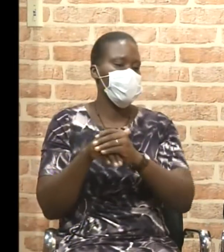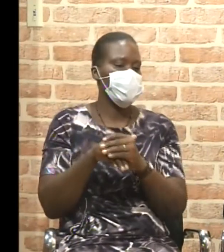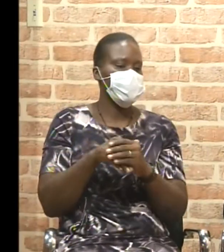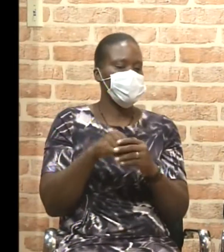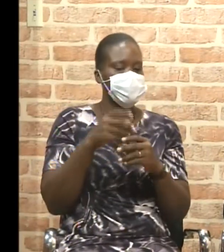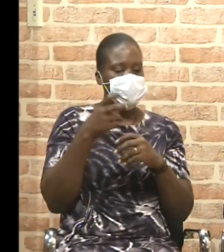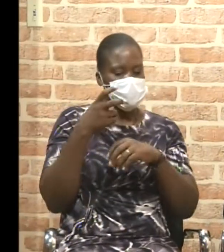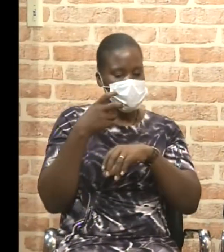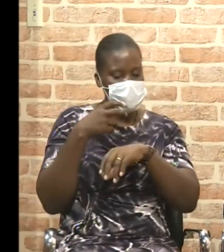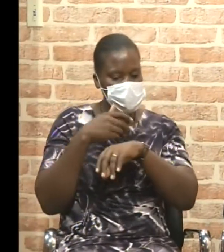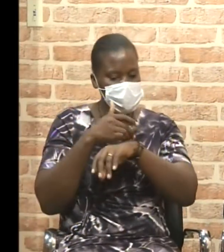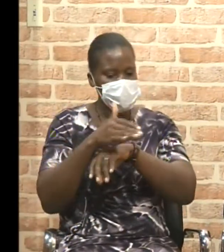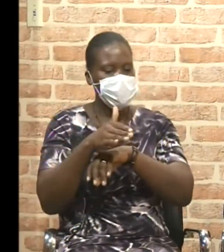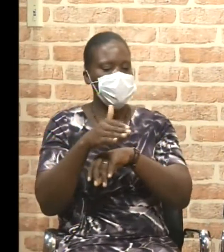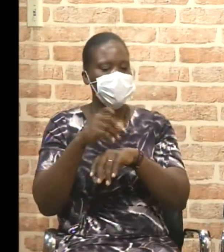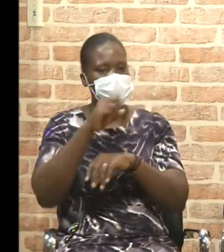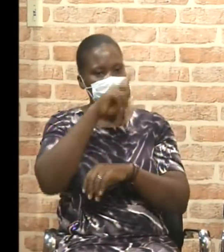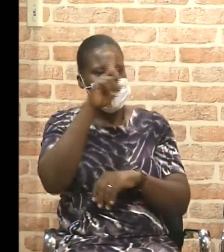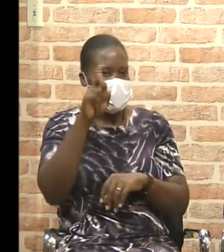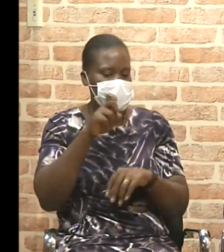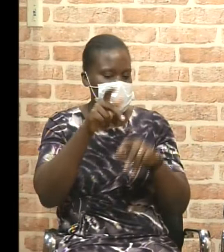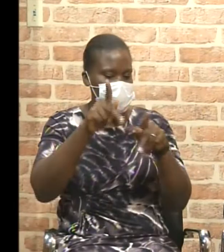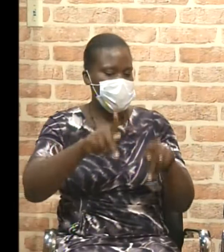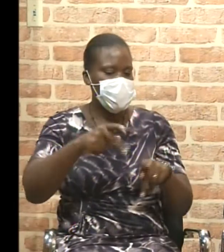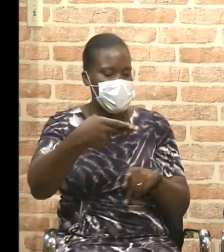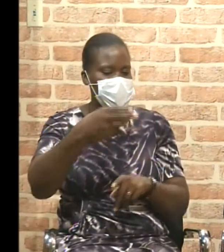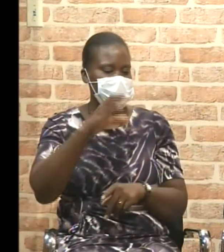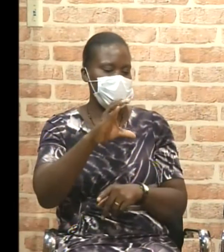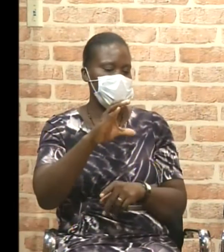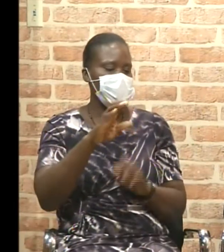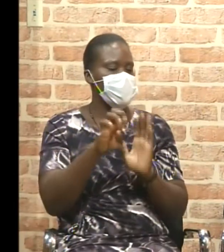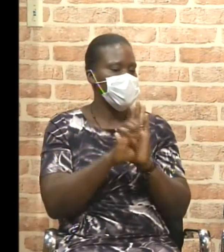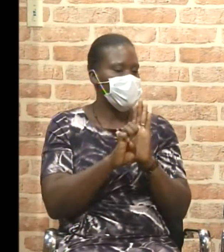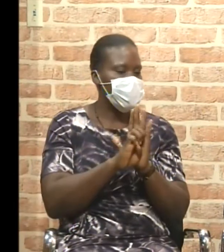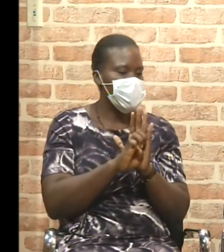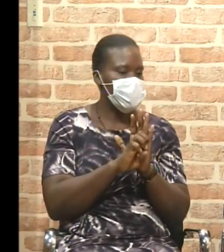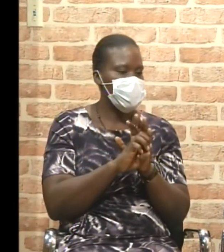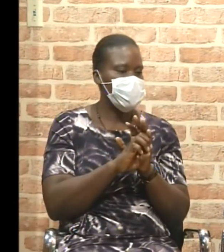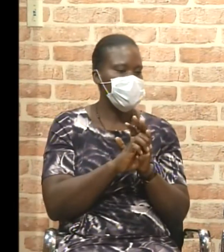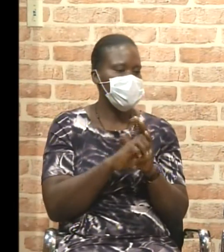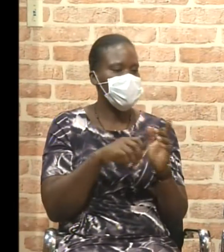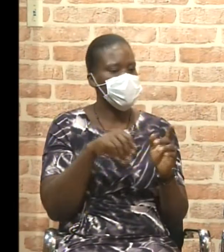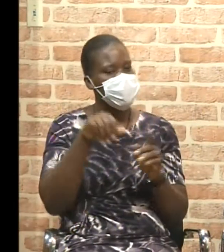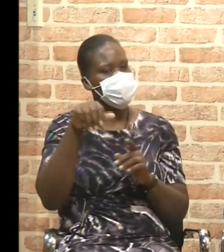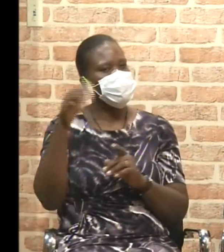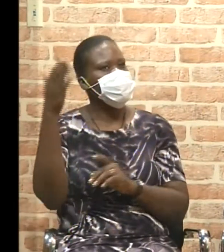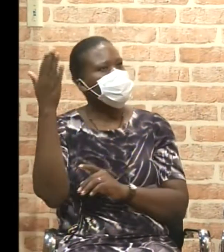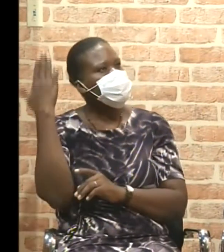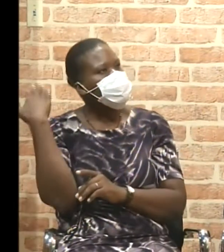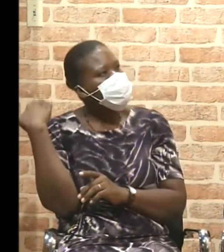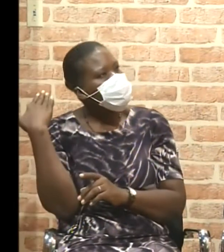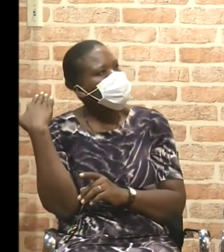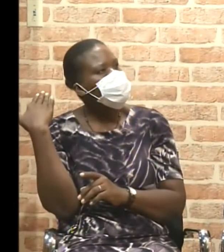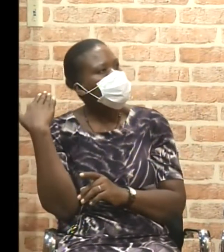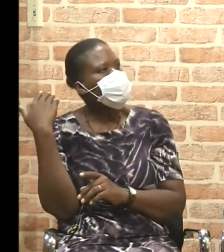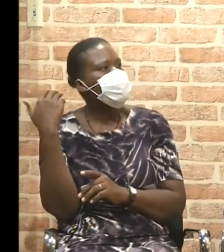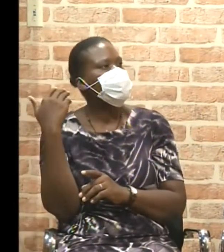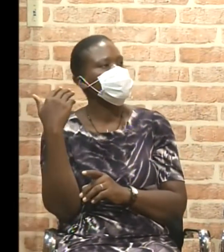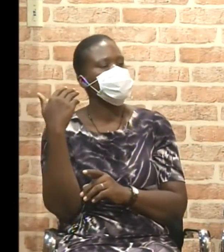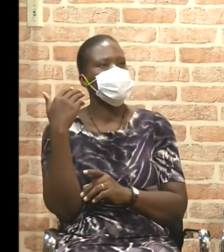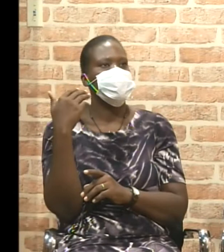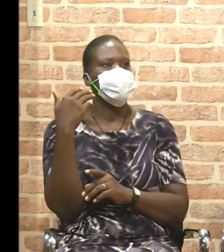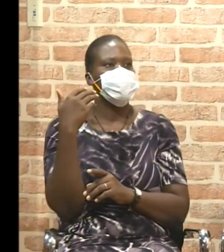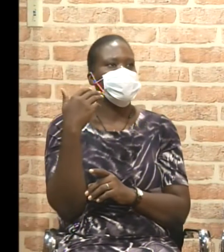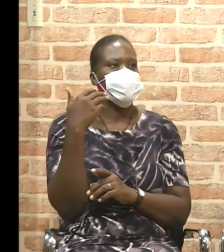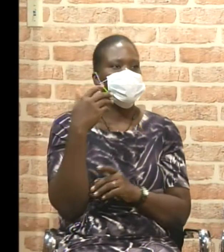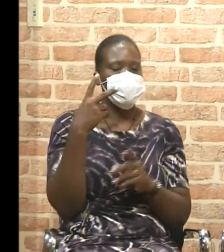qui s'accueille à faire. Est-ce que tenu compte des questions mon handicapé? Par exemple, et l'autre jour, et nous t'es tenu